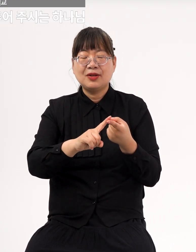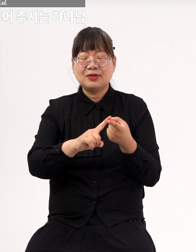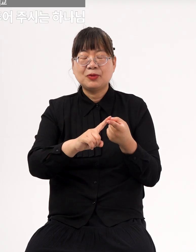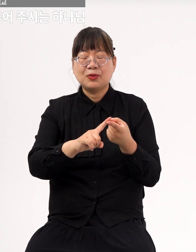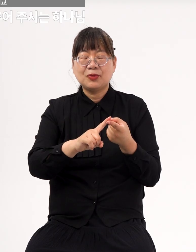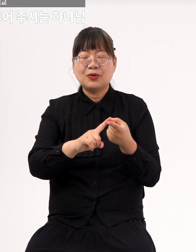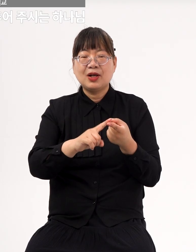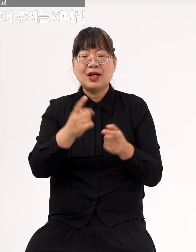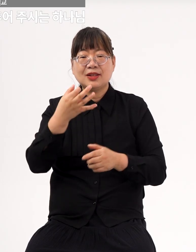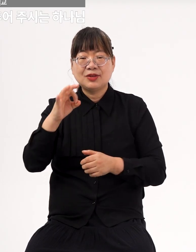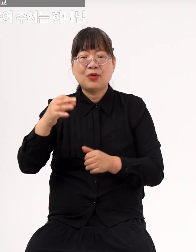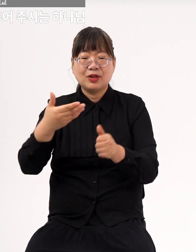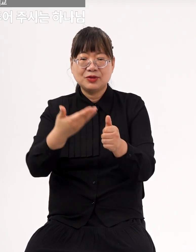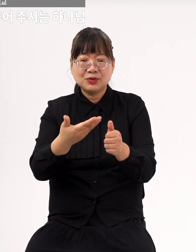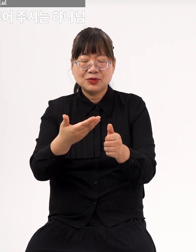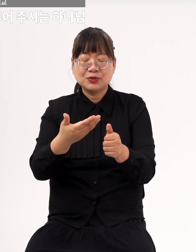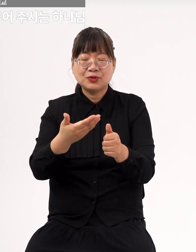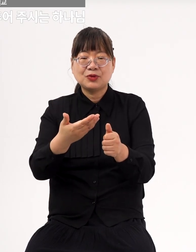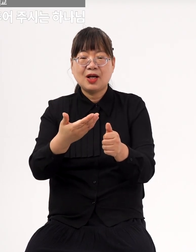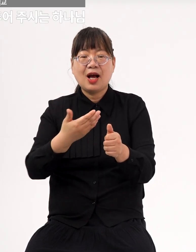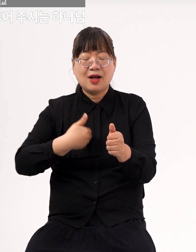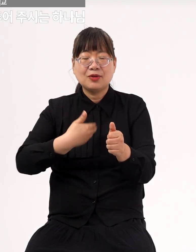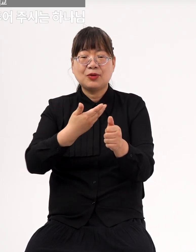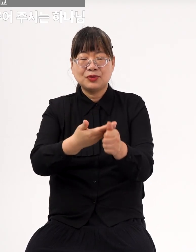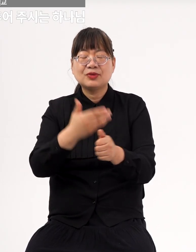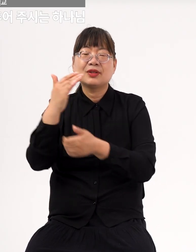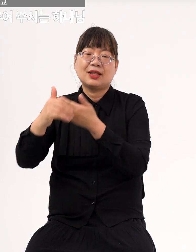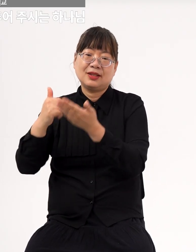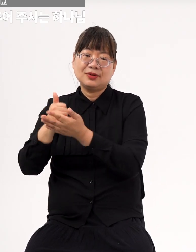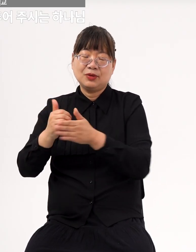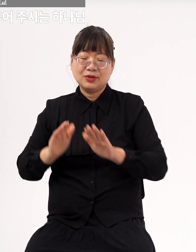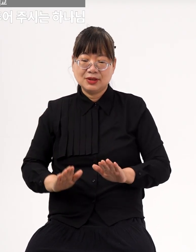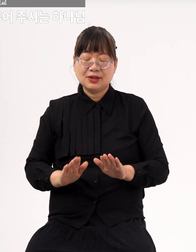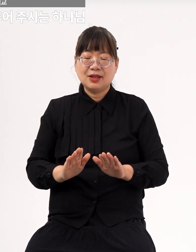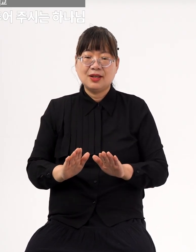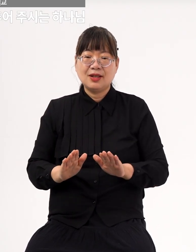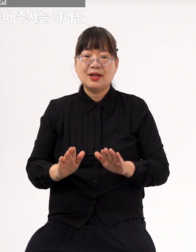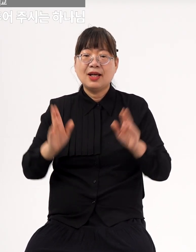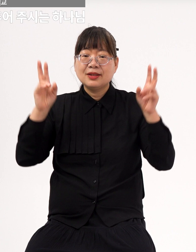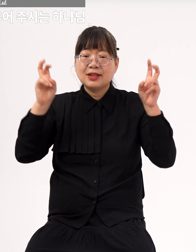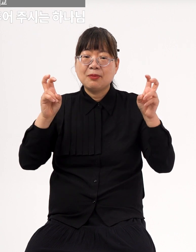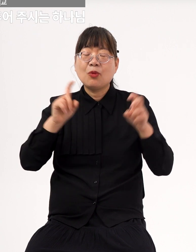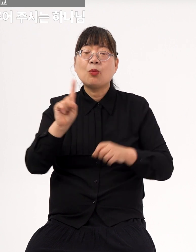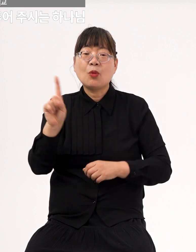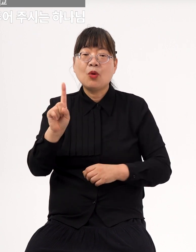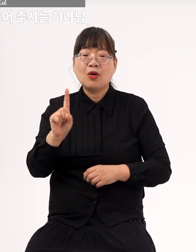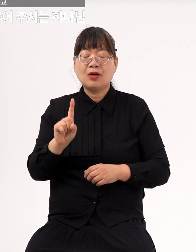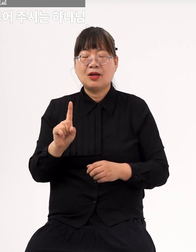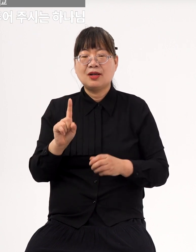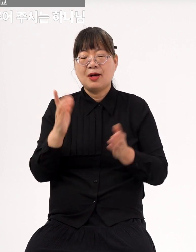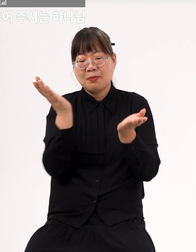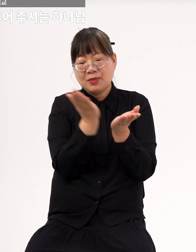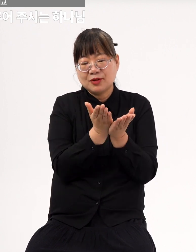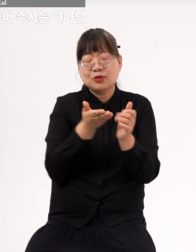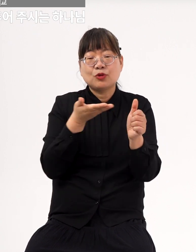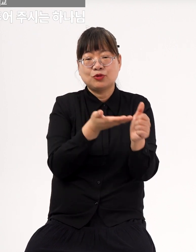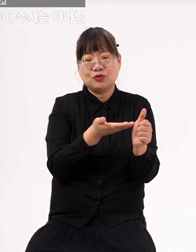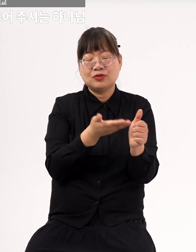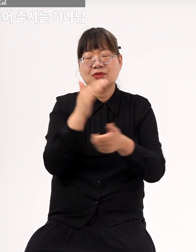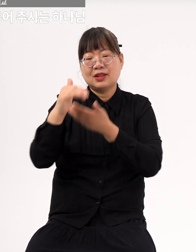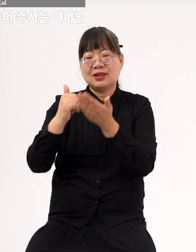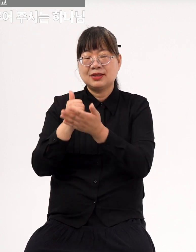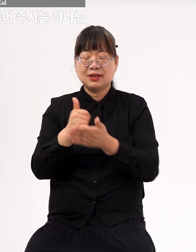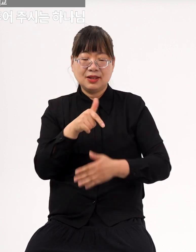들으시는 하나님. 그래서 오늘 말씀의 제목이 뭐예요? 맞추어 주시는 하나님. 기드온이